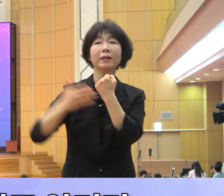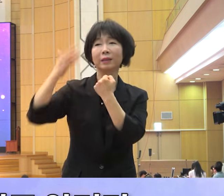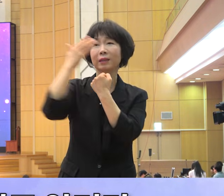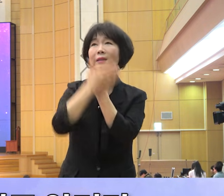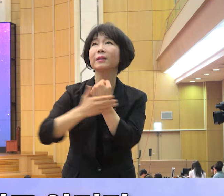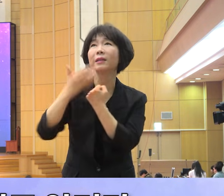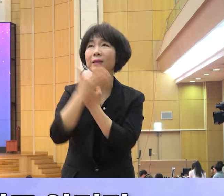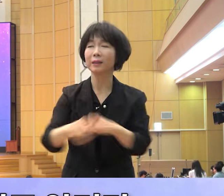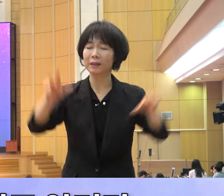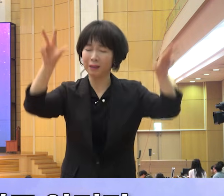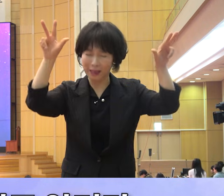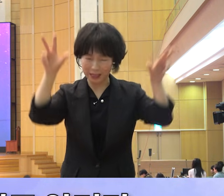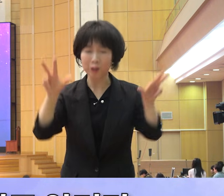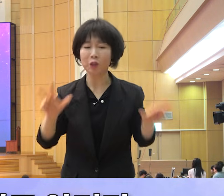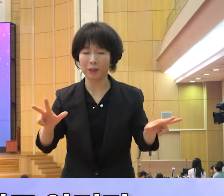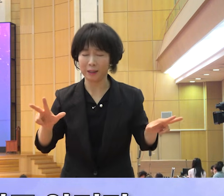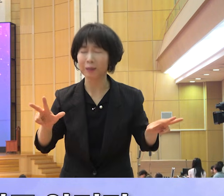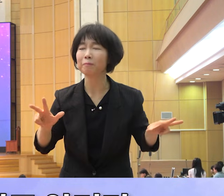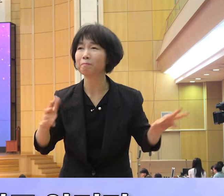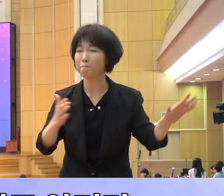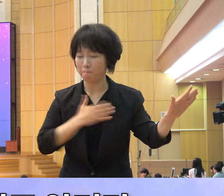주의 은혜